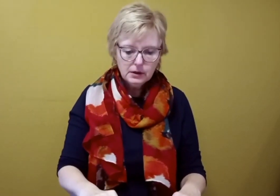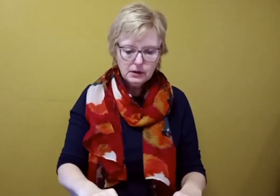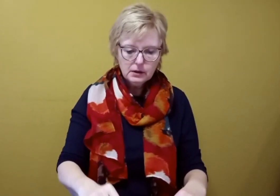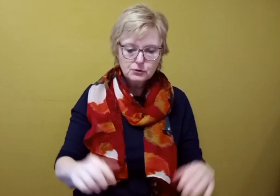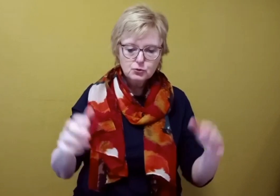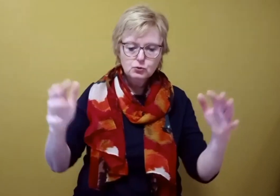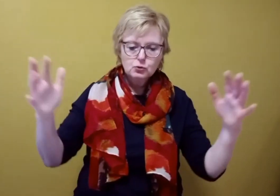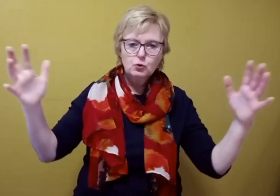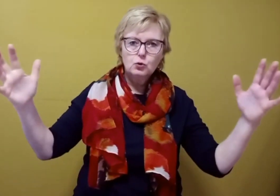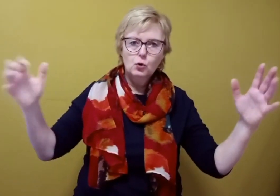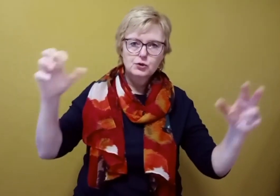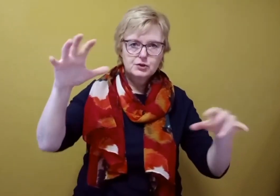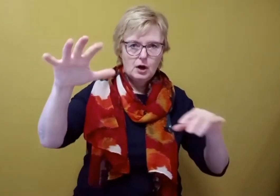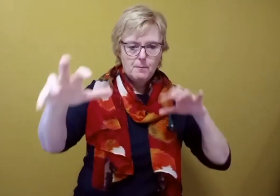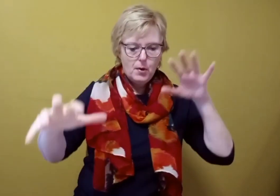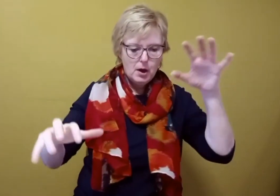hier, du großer Bär,